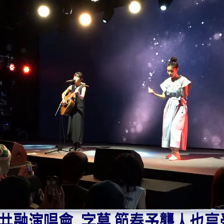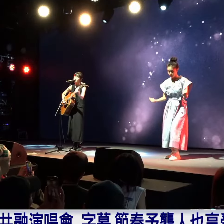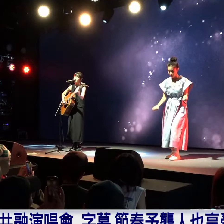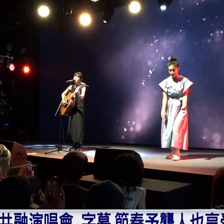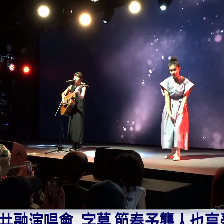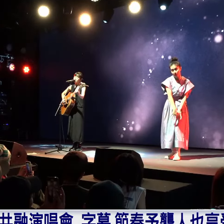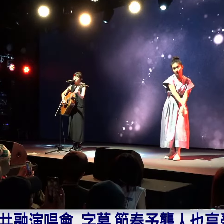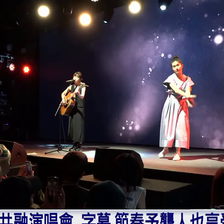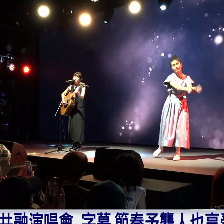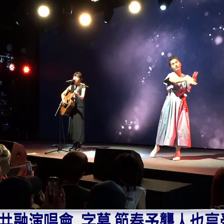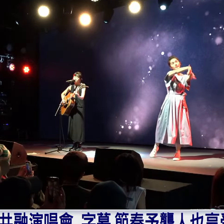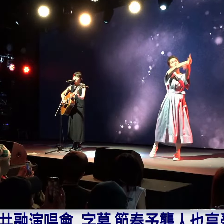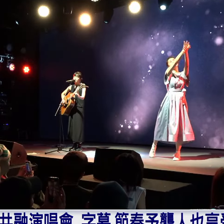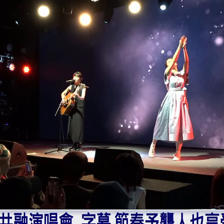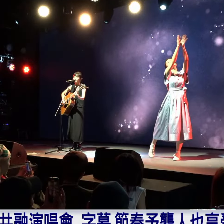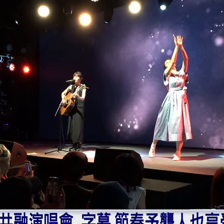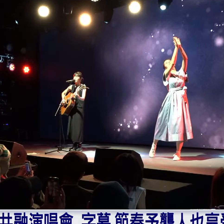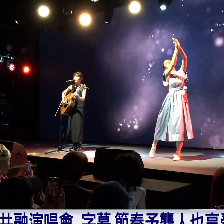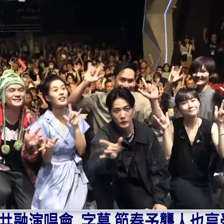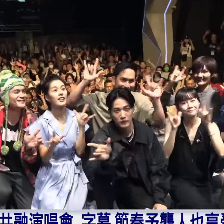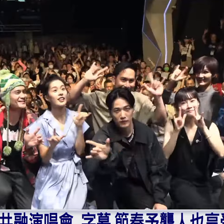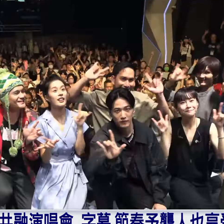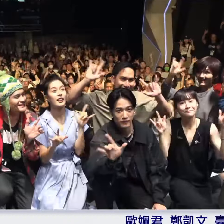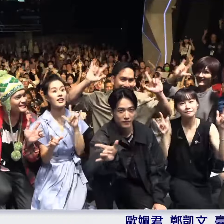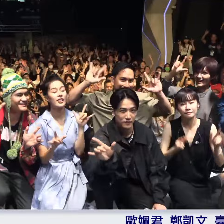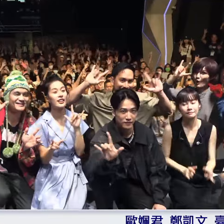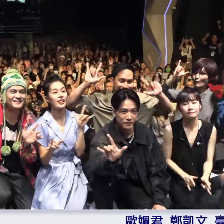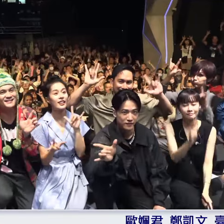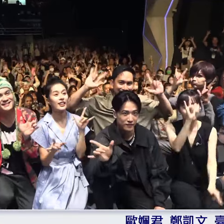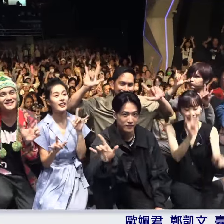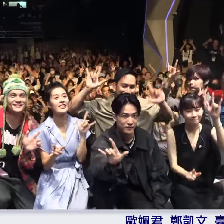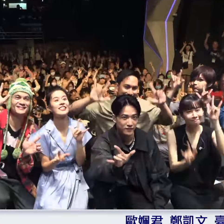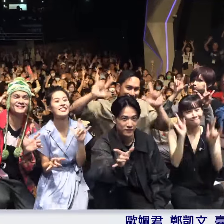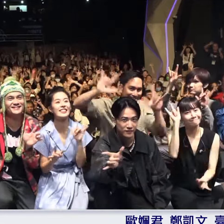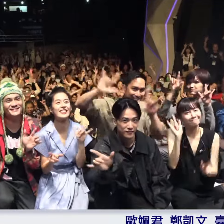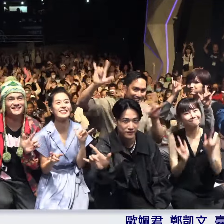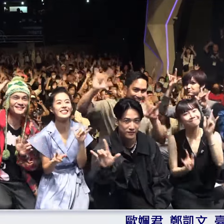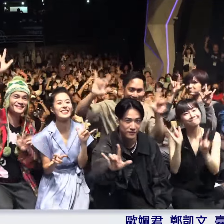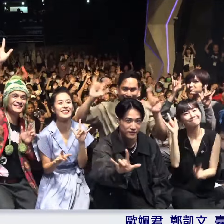廖晓彤的爸母也以家己的查某囝为荣。记者综合报道。